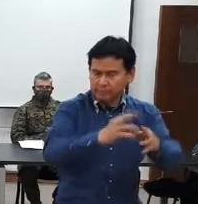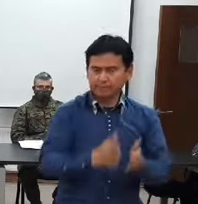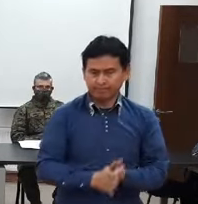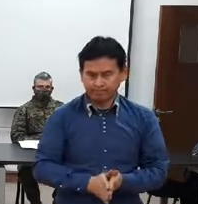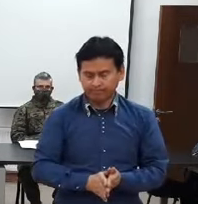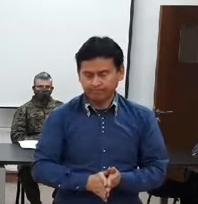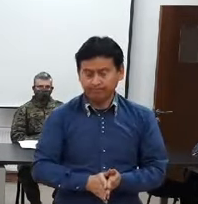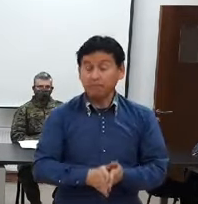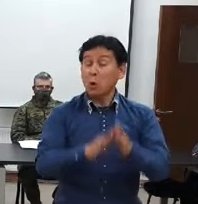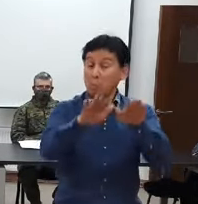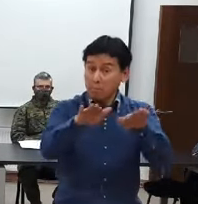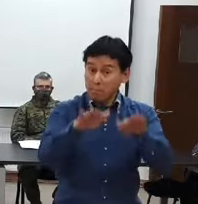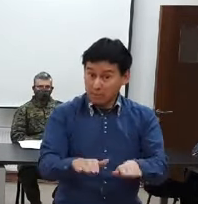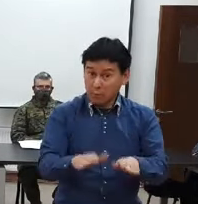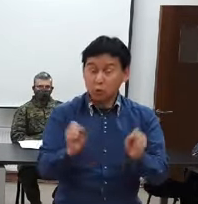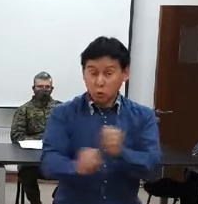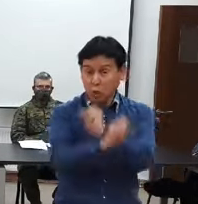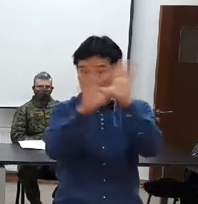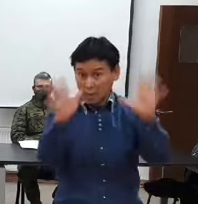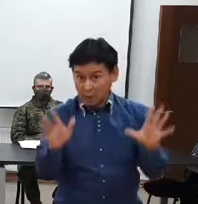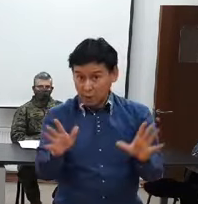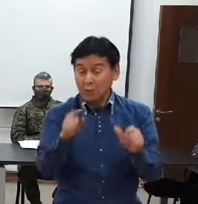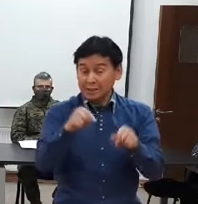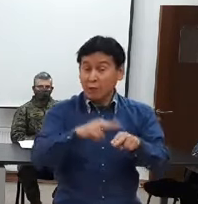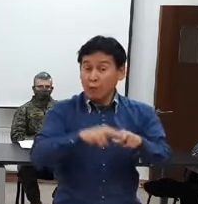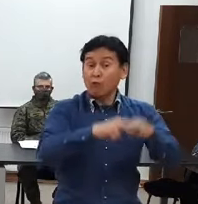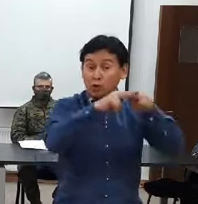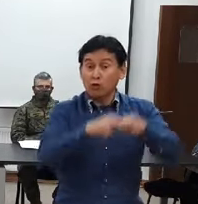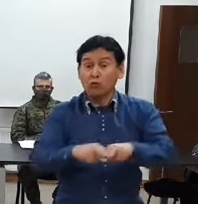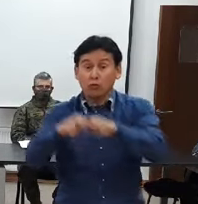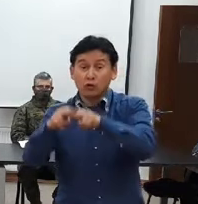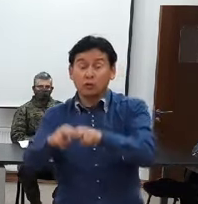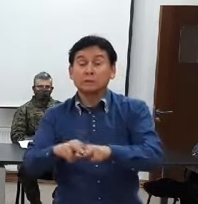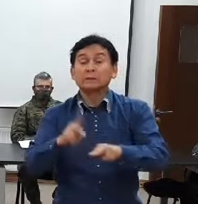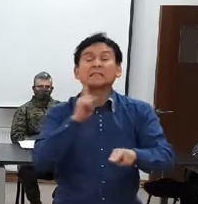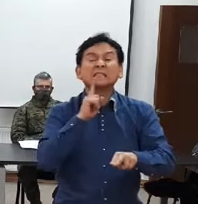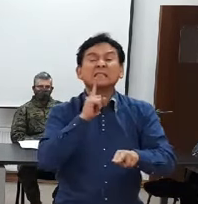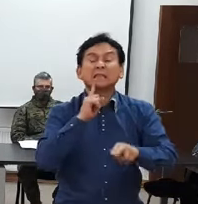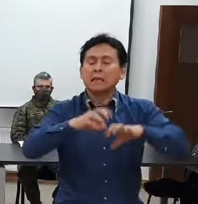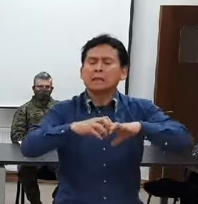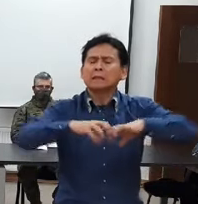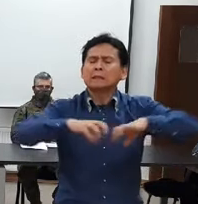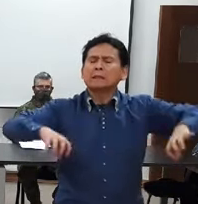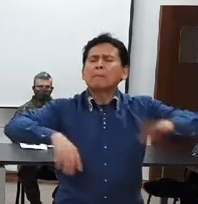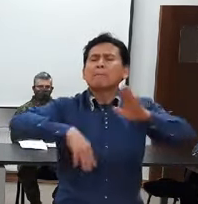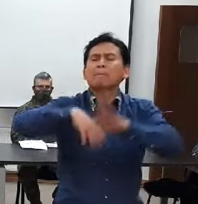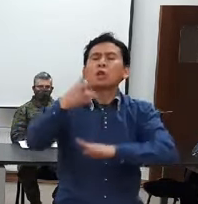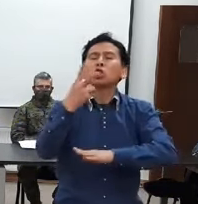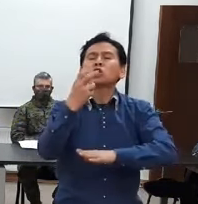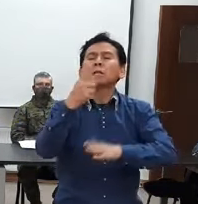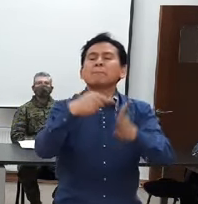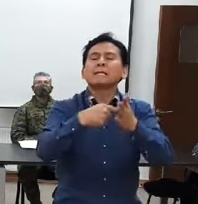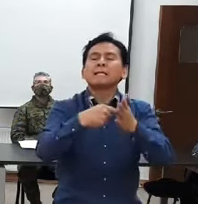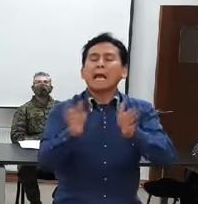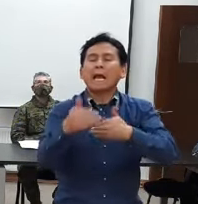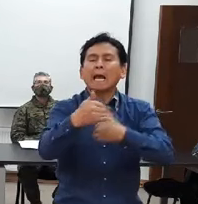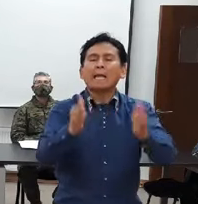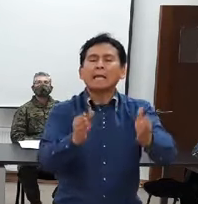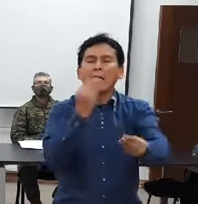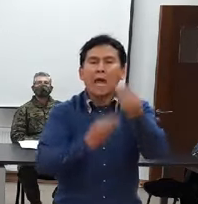En razón de lo mismo, quiero aclarar que esos montos no tienen nada que ver con las más de 12.000 canastas que fueron